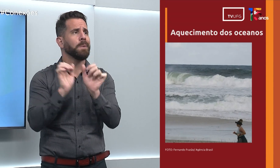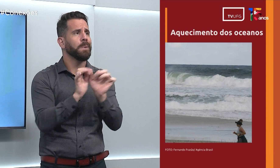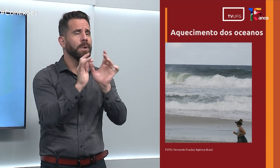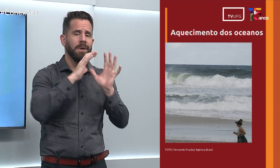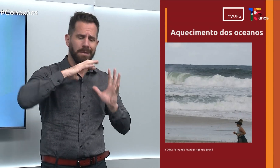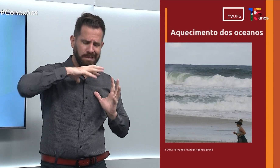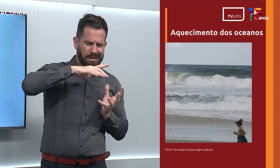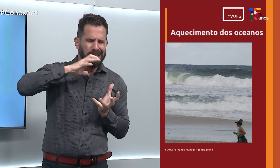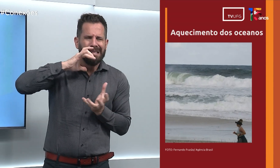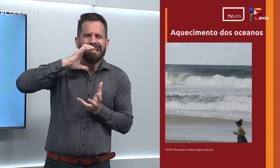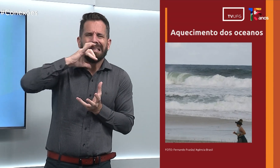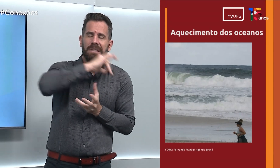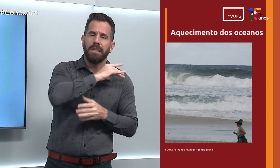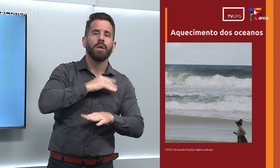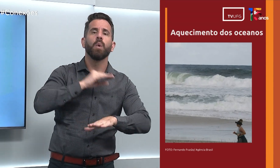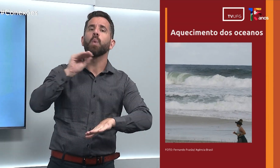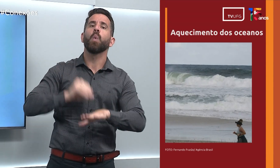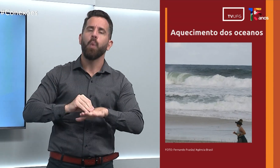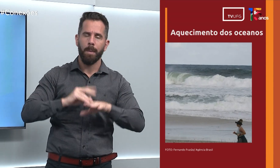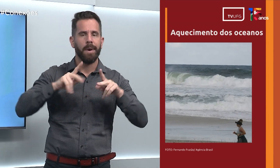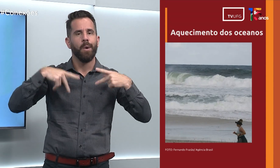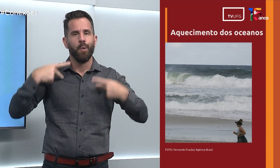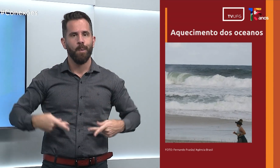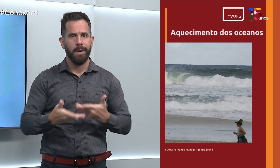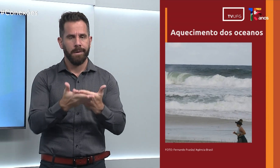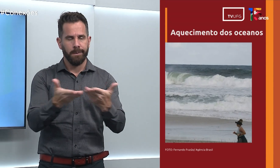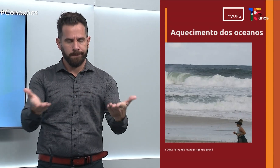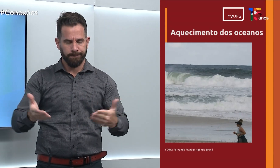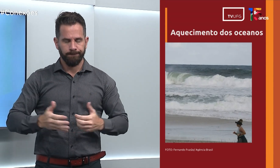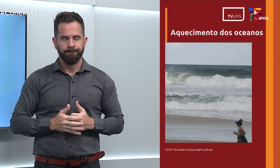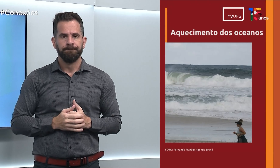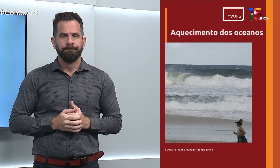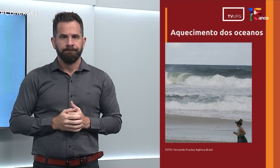atmosfera, ações, claro, do homem.